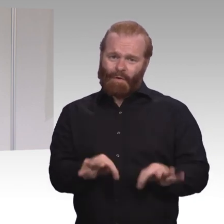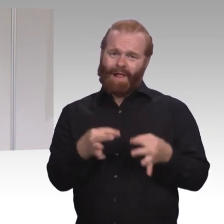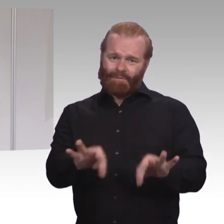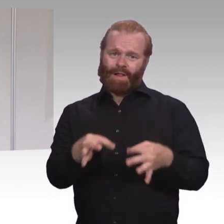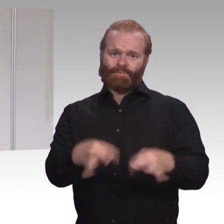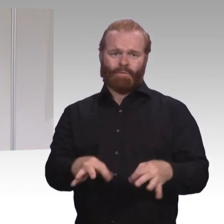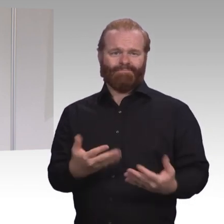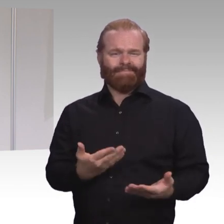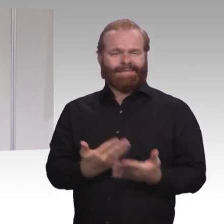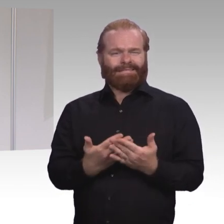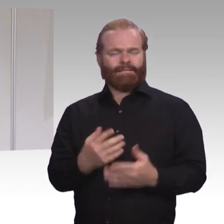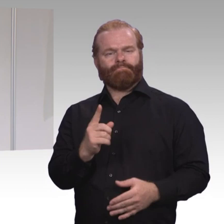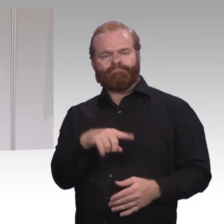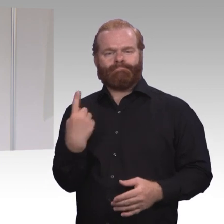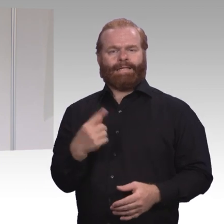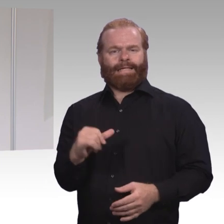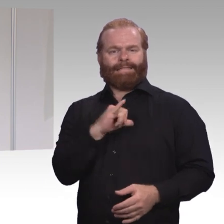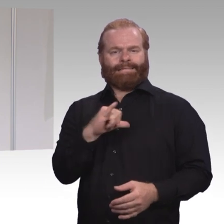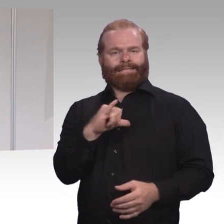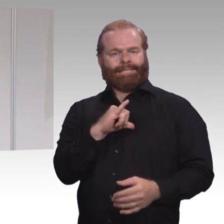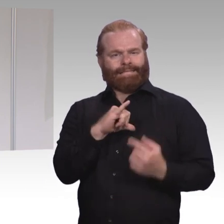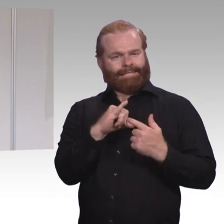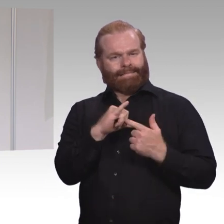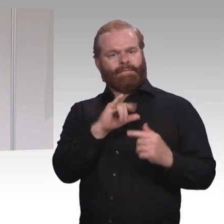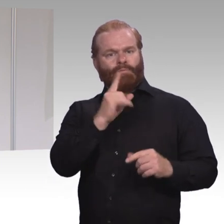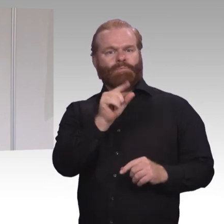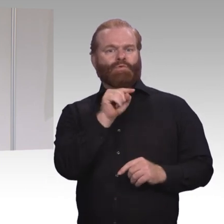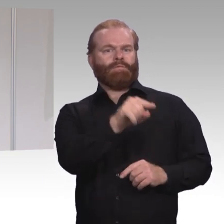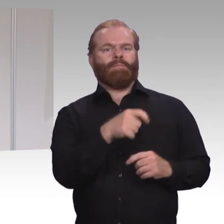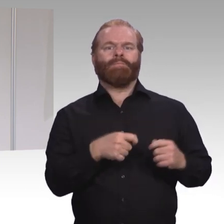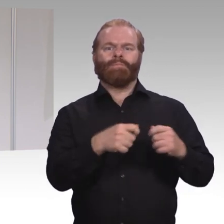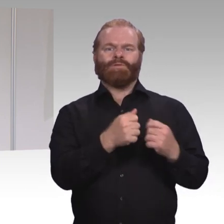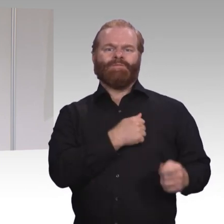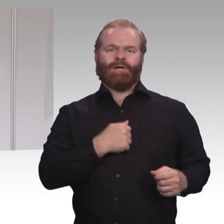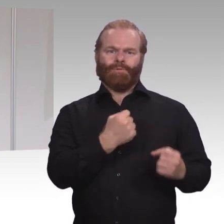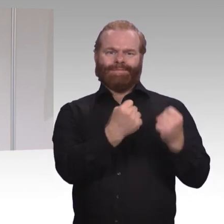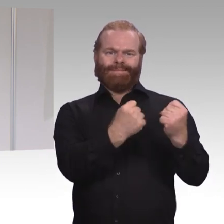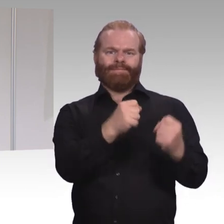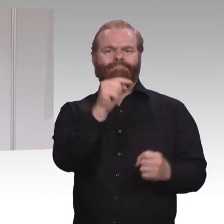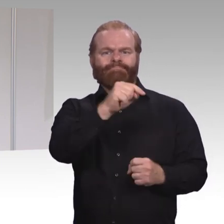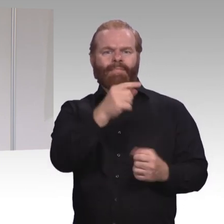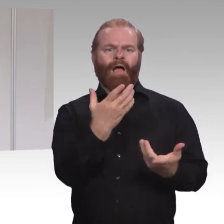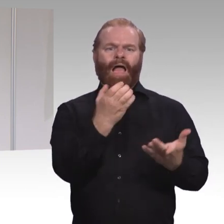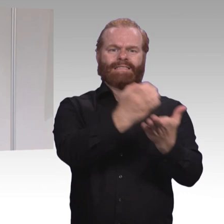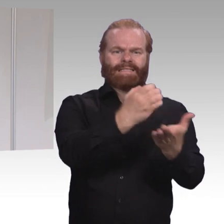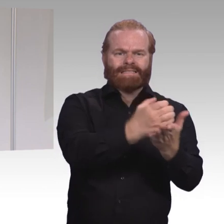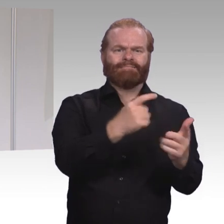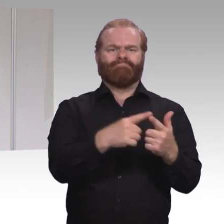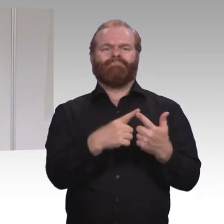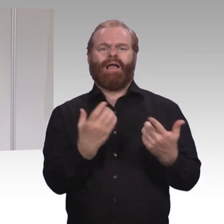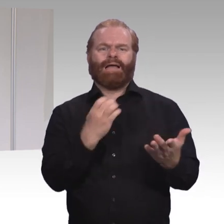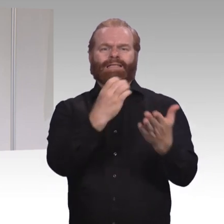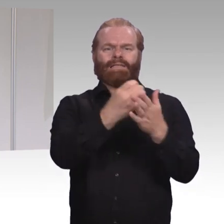die nationale Krisenvorsorge. Rund 18.000 Soldatinnen und Soldaten sind zurzeit in